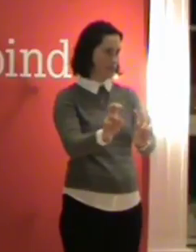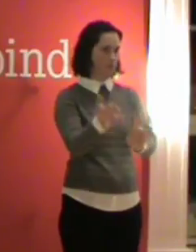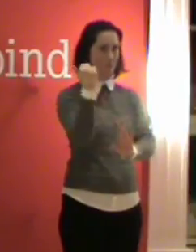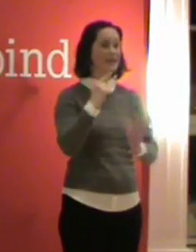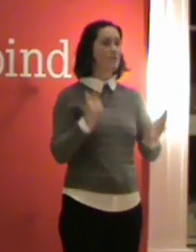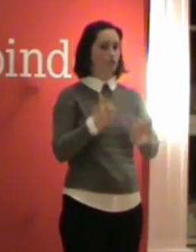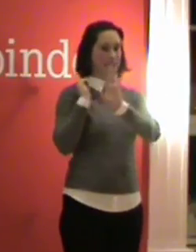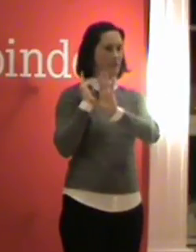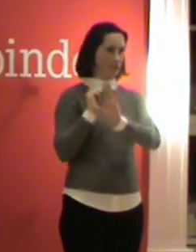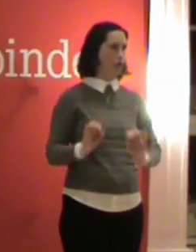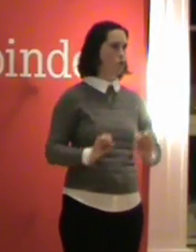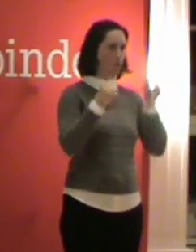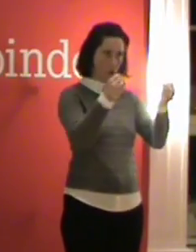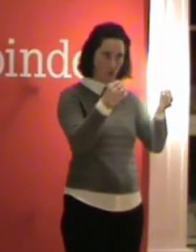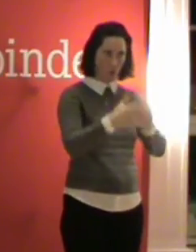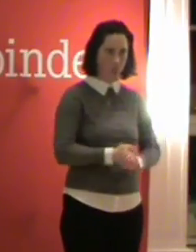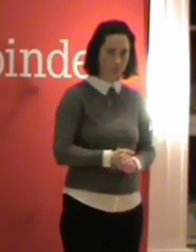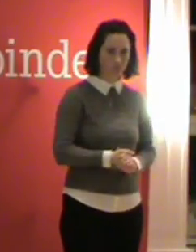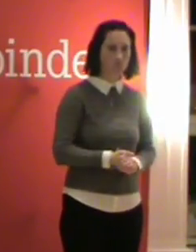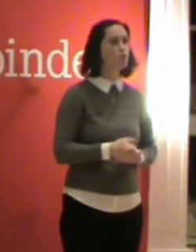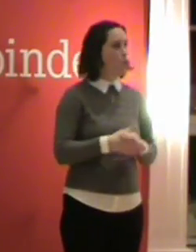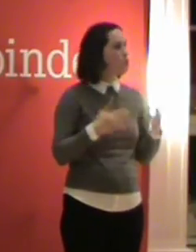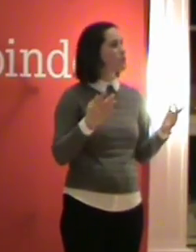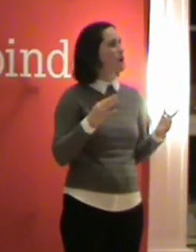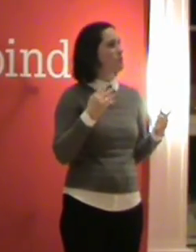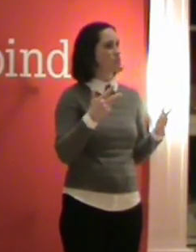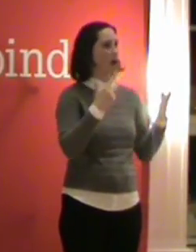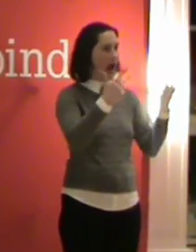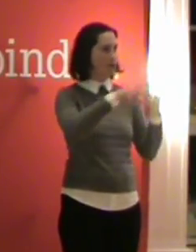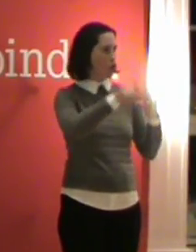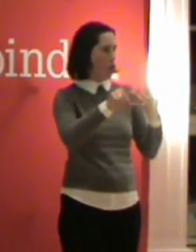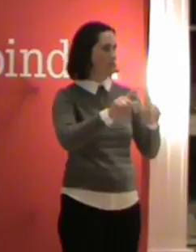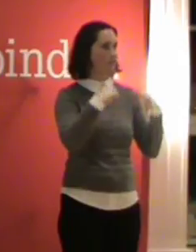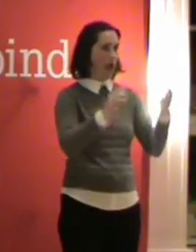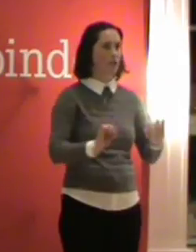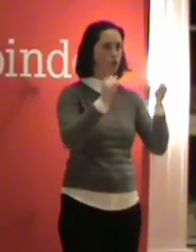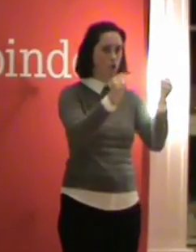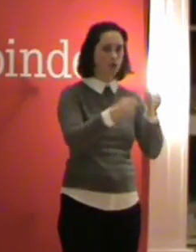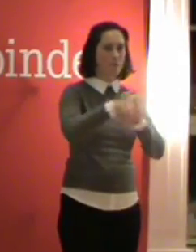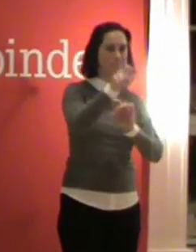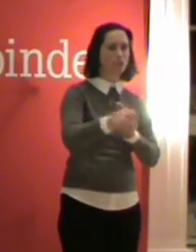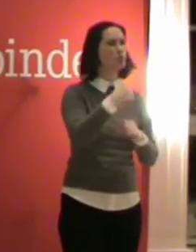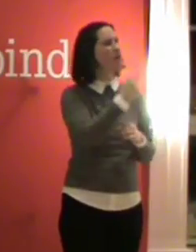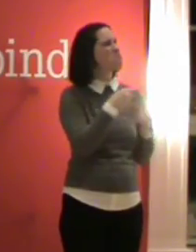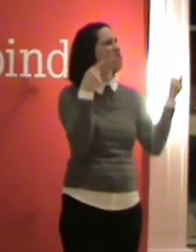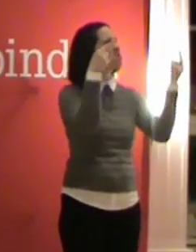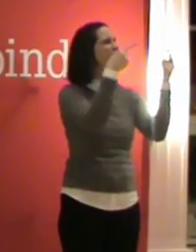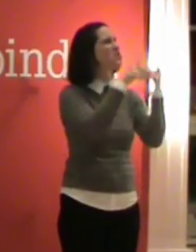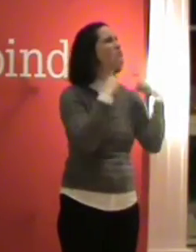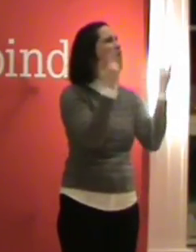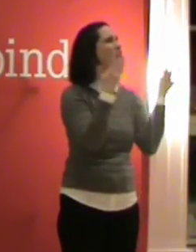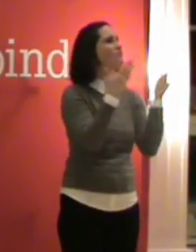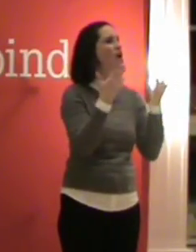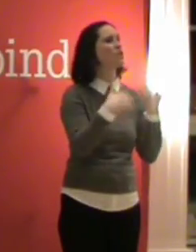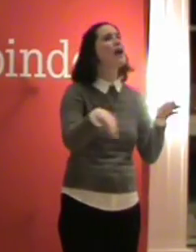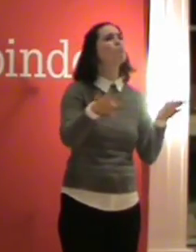gegründet worden. Und dann sagte mir jemand, nachdem wir so 8 den Verein gegründet hatten, gesagt, was unser Ziel ist, ja, dann macht